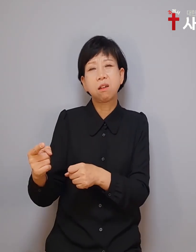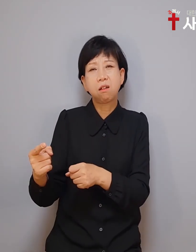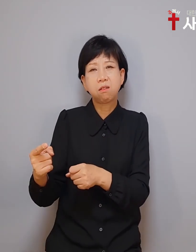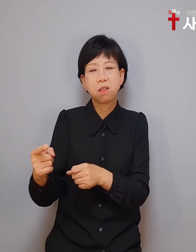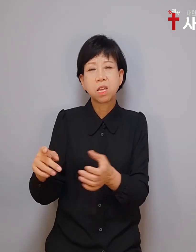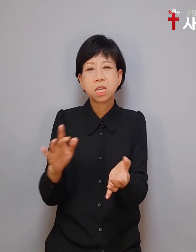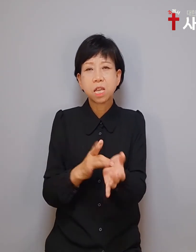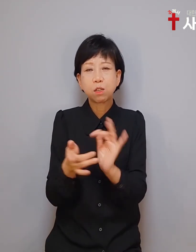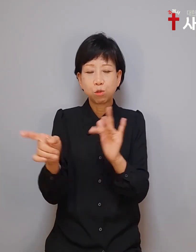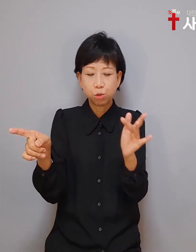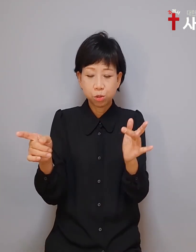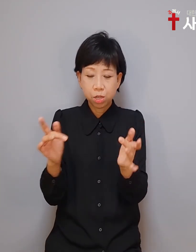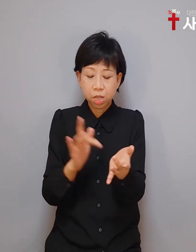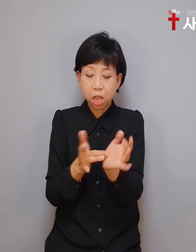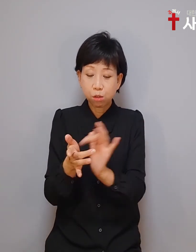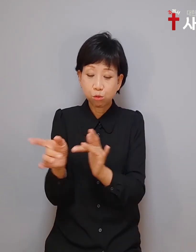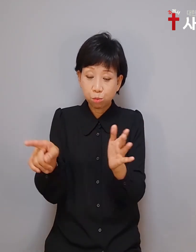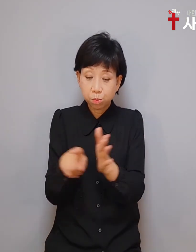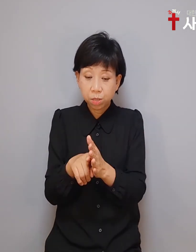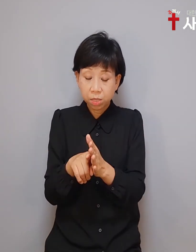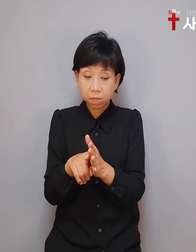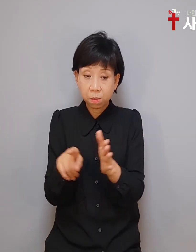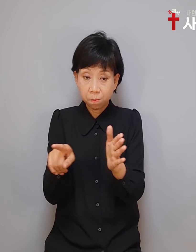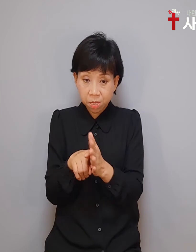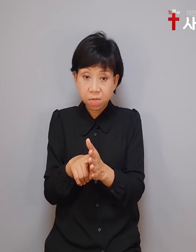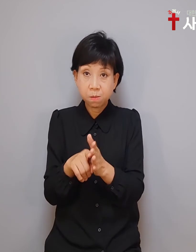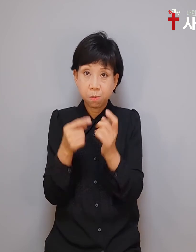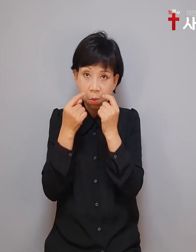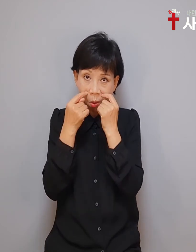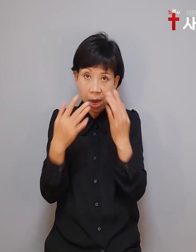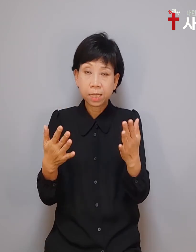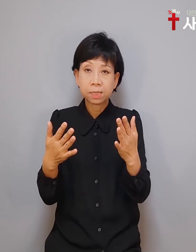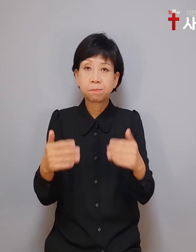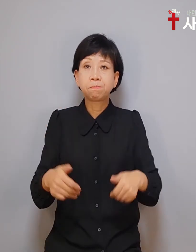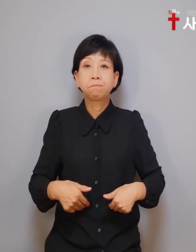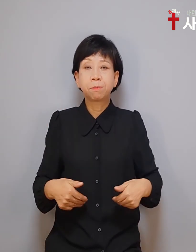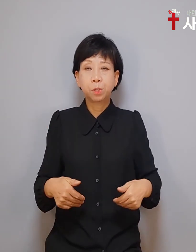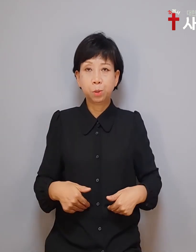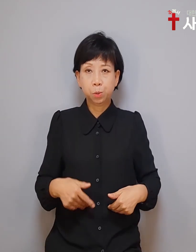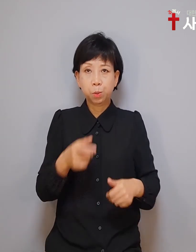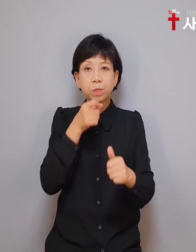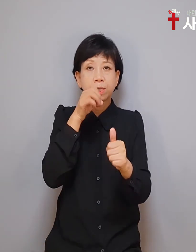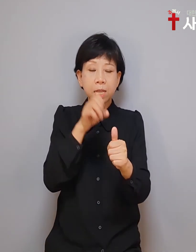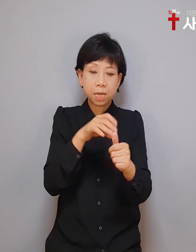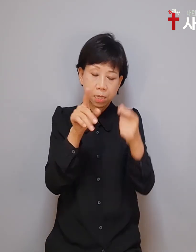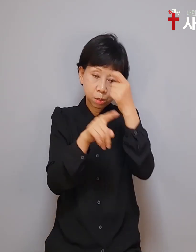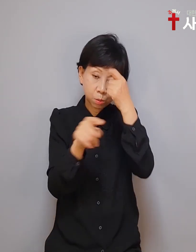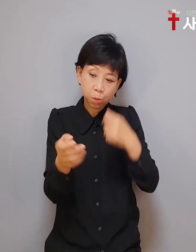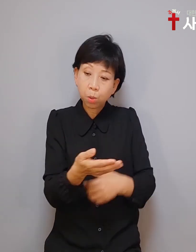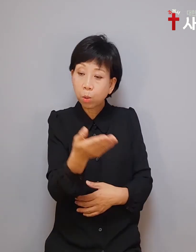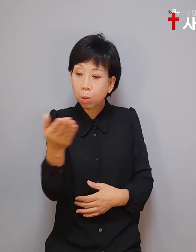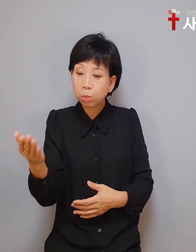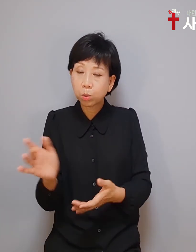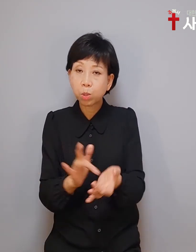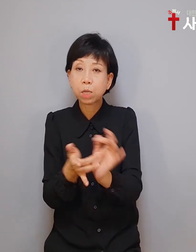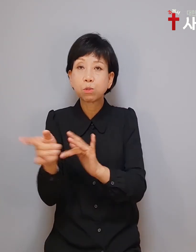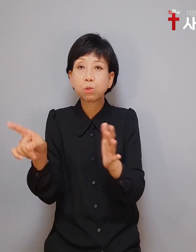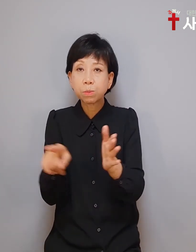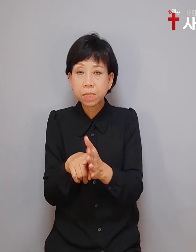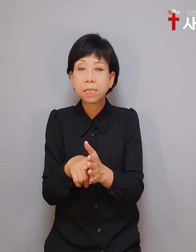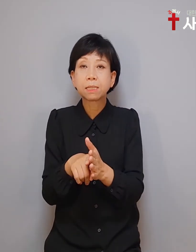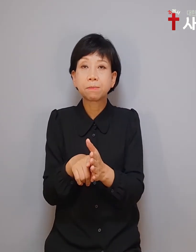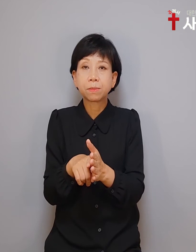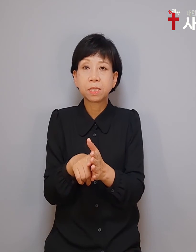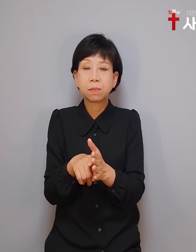뭐예요? 세례거든요. 그러니까 지금 우리 이 자리에 계신 우리 세례 교인 여러분들도 예수님 믿는 믿음이 요동치면